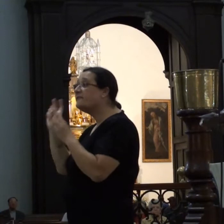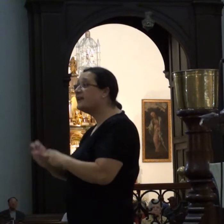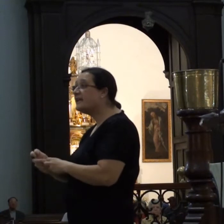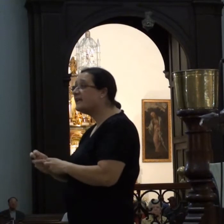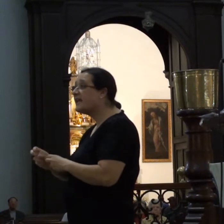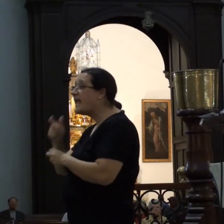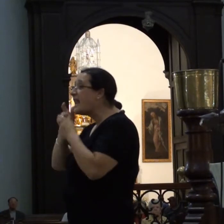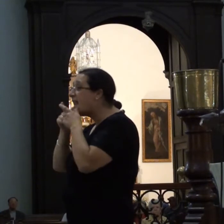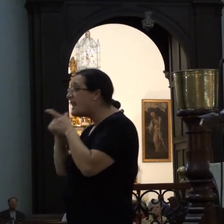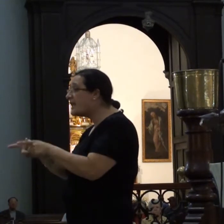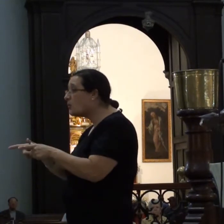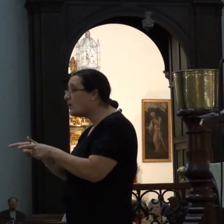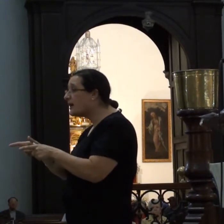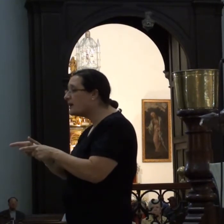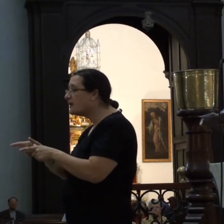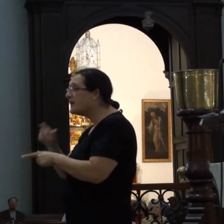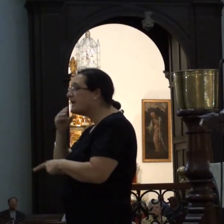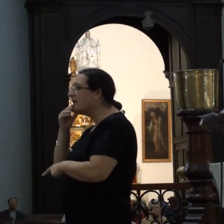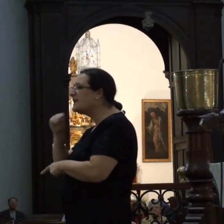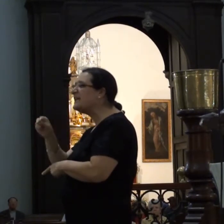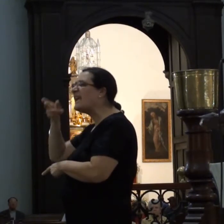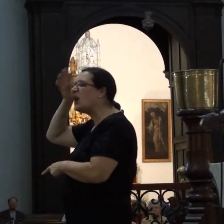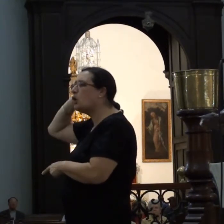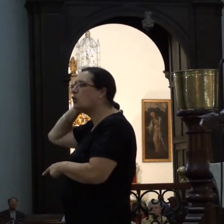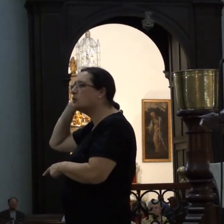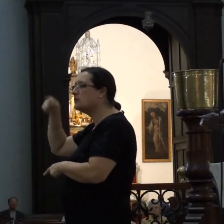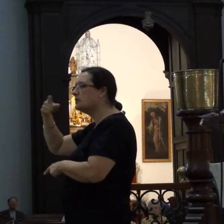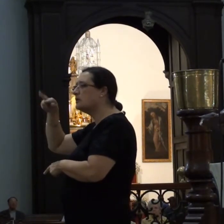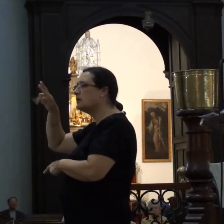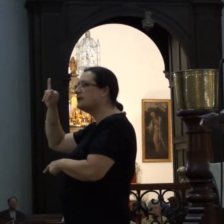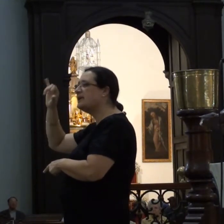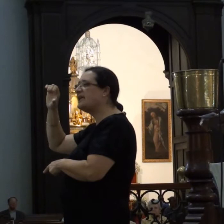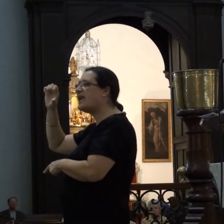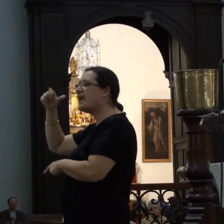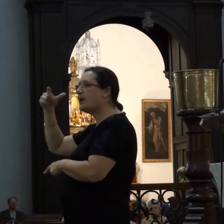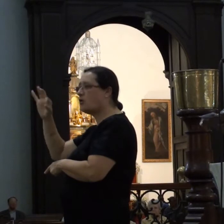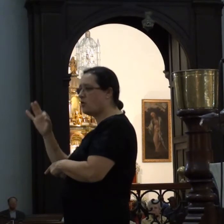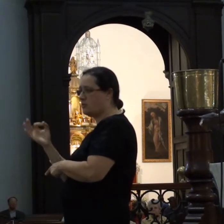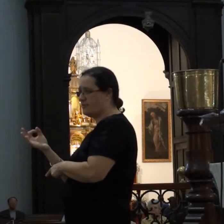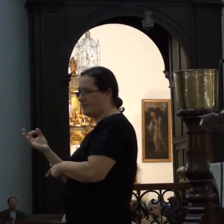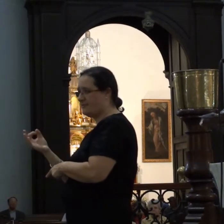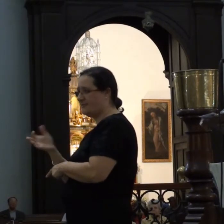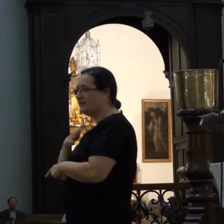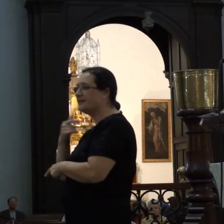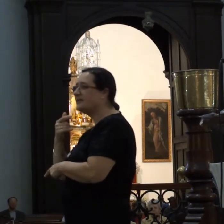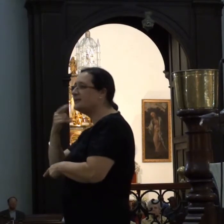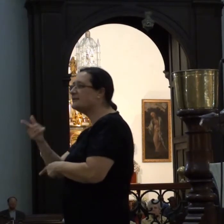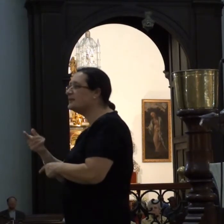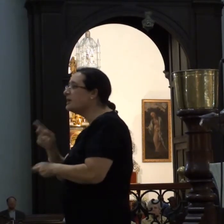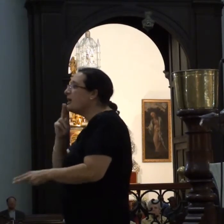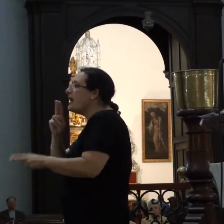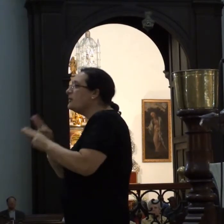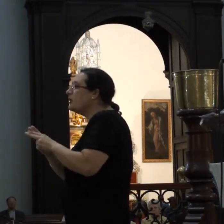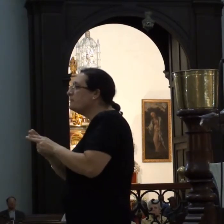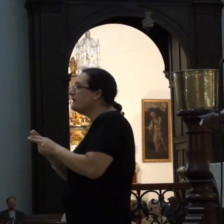sé que significa Dios los entusiastas en la antigüedad clásica eran los mayas los que hablaban el nombre de